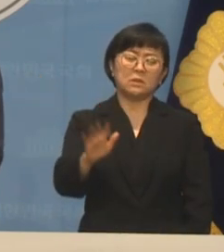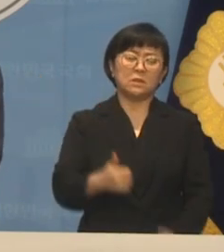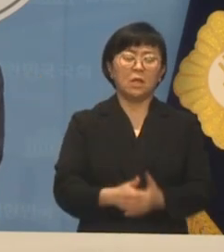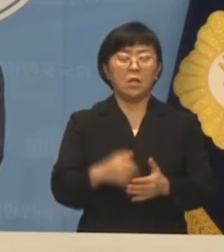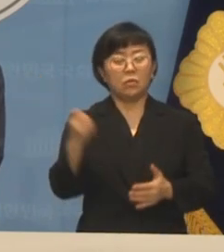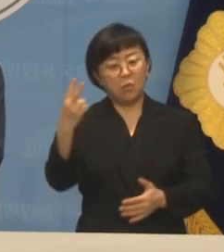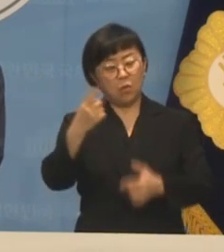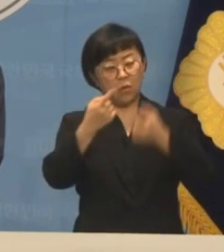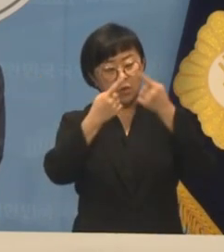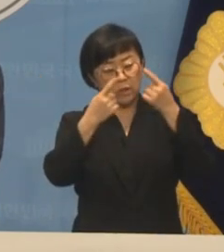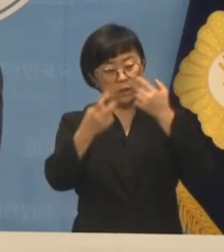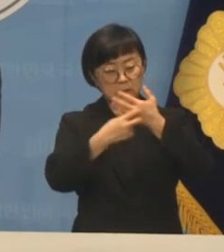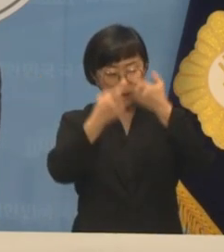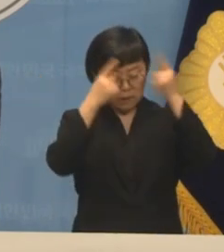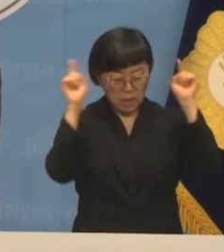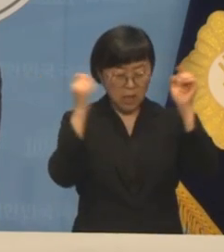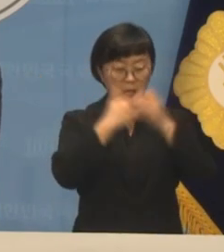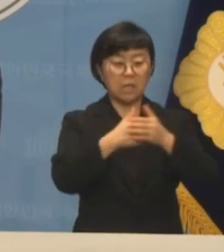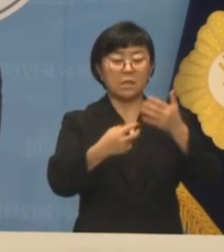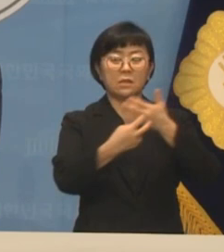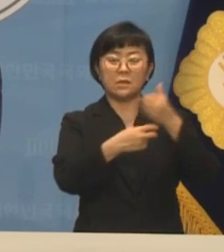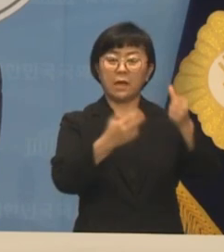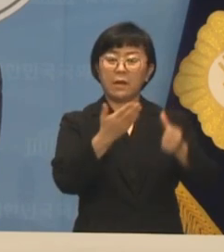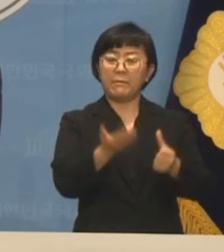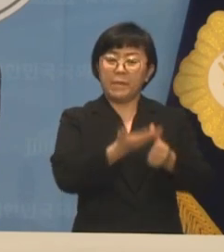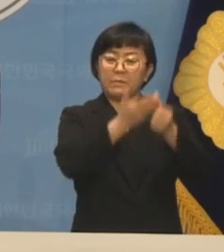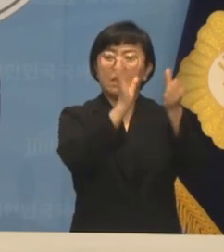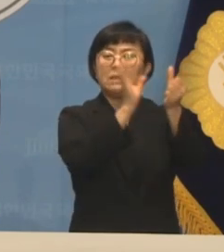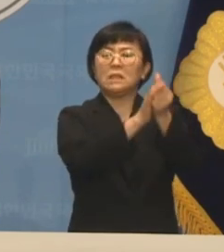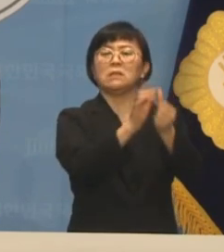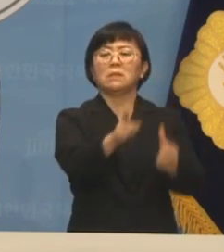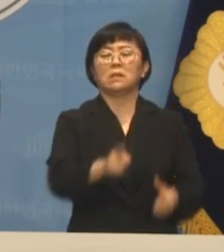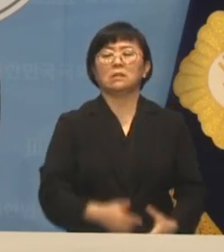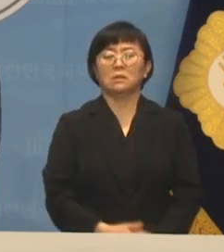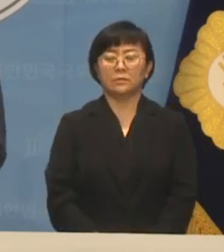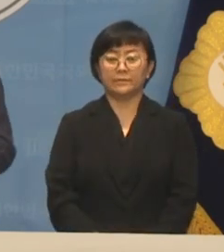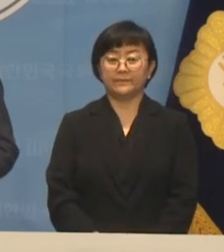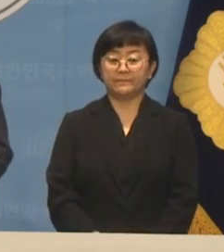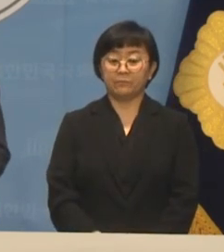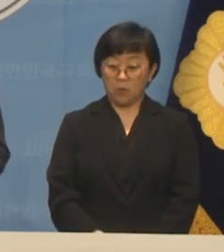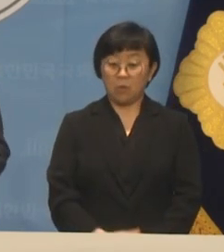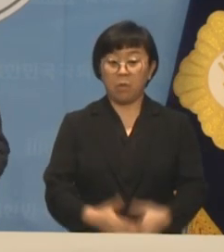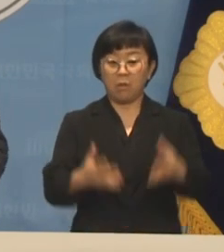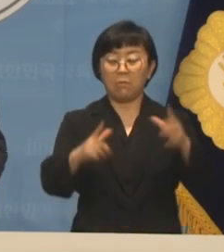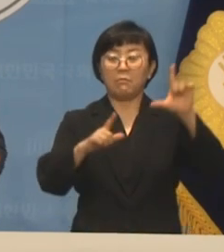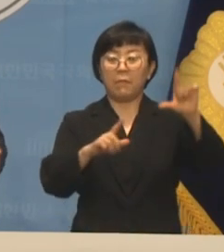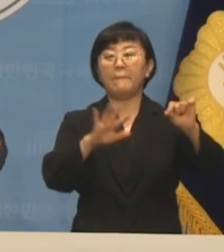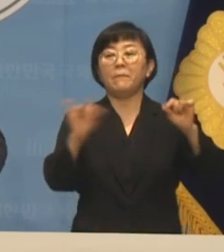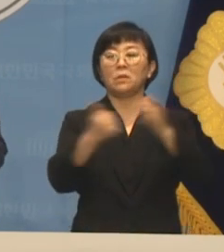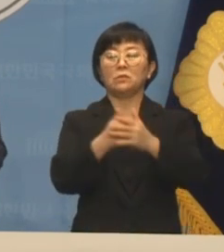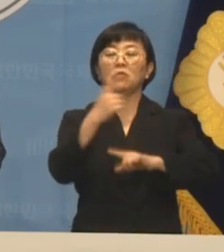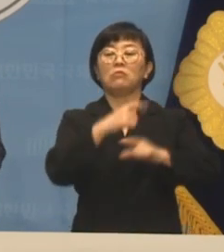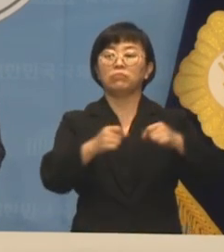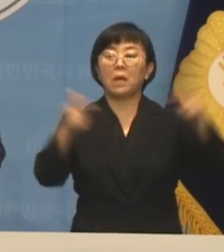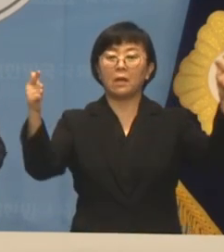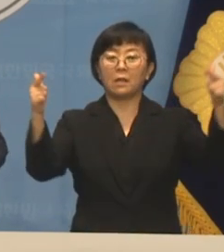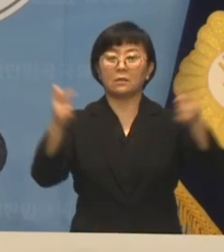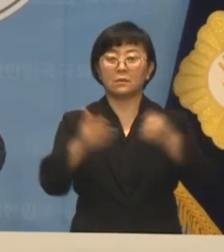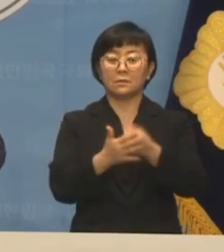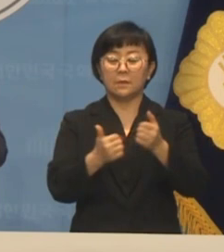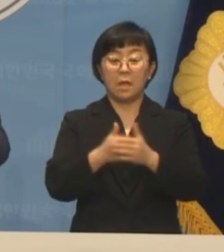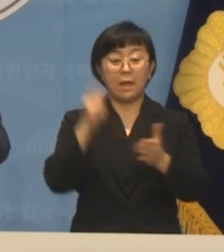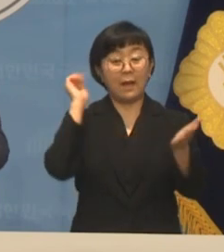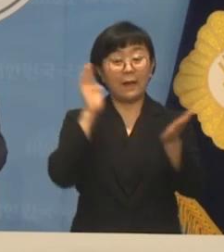또 의대에다가 의사 인력 양성의 책임을 맡기겠다는 겁니다. 그러면 10,000명에 더 많이 배출된 의사가